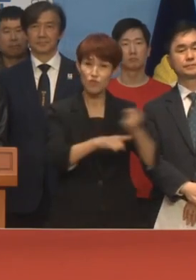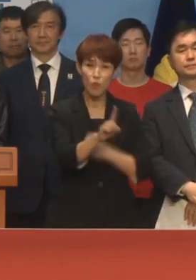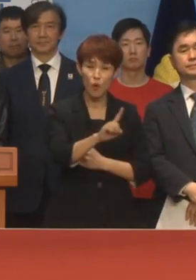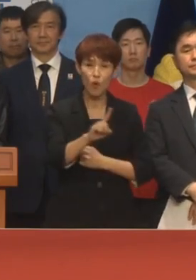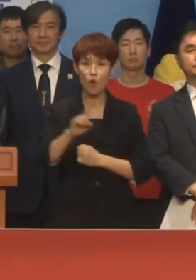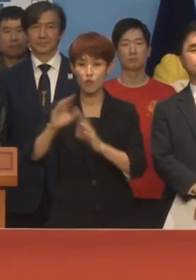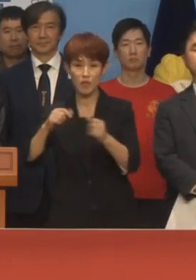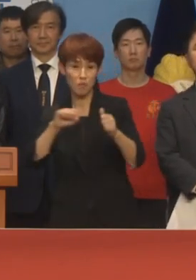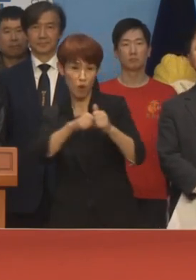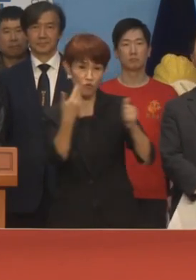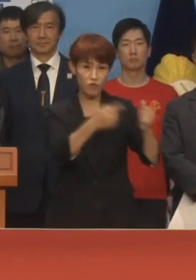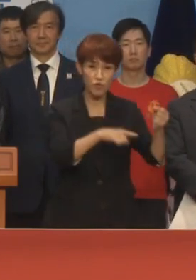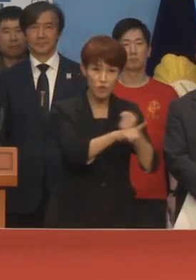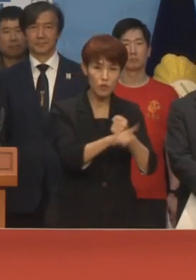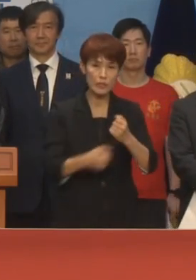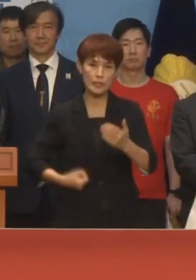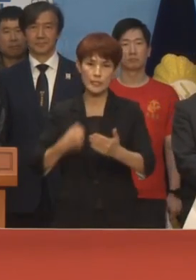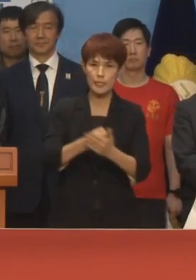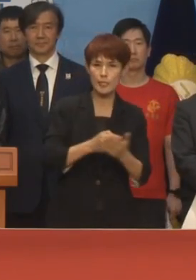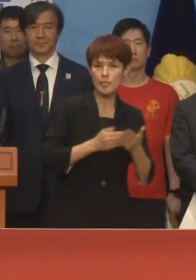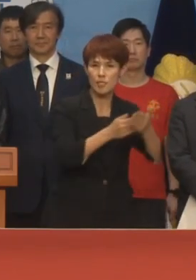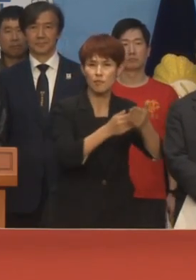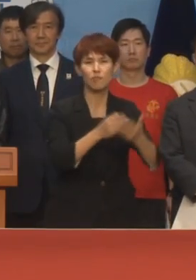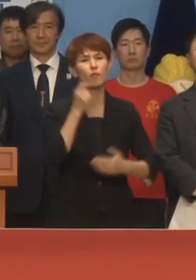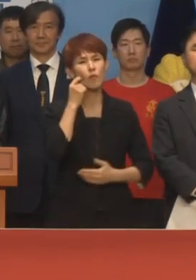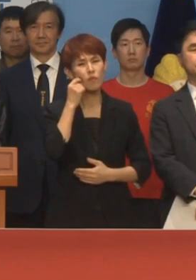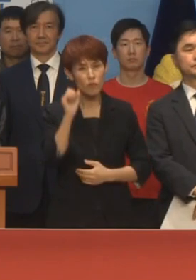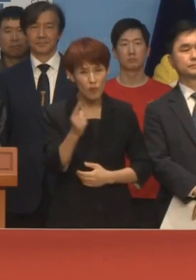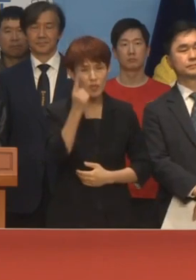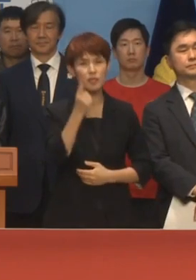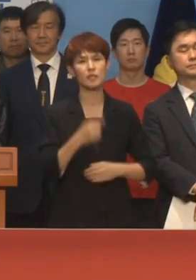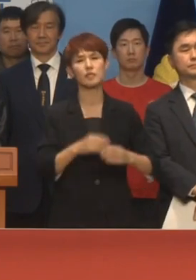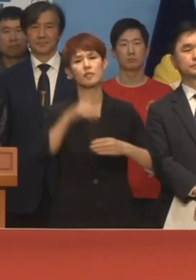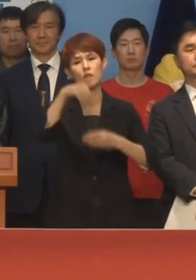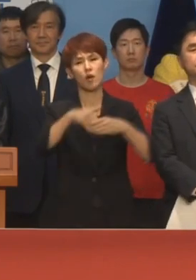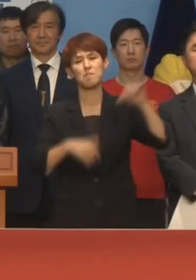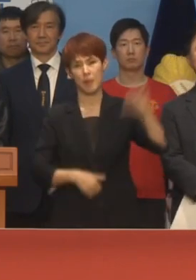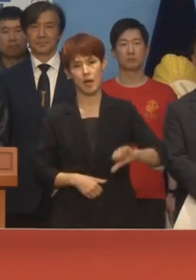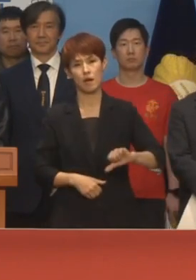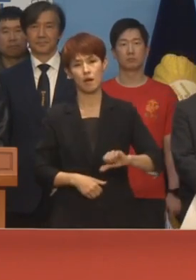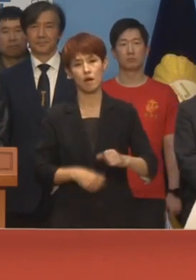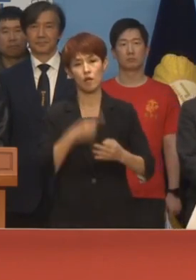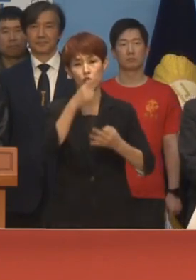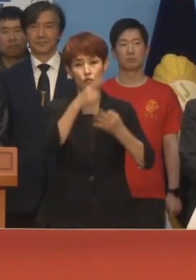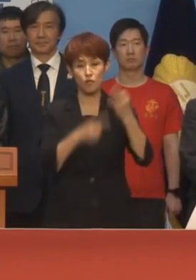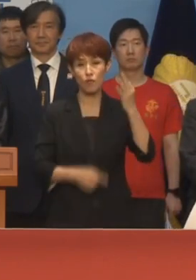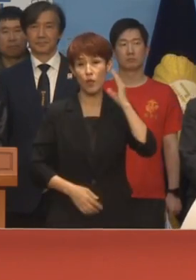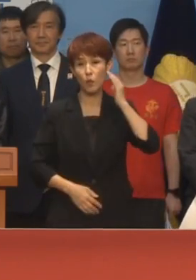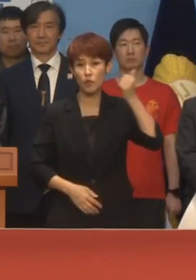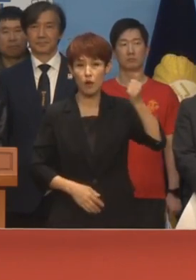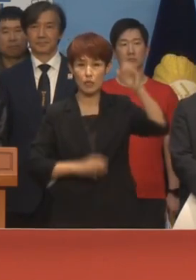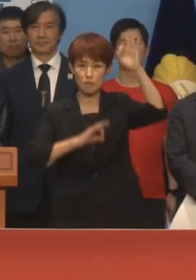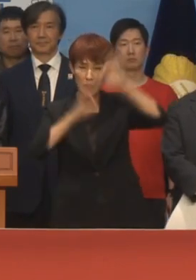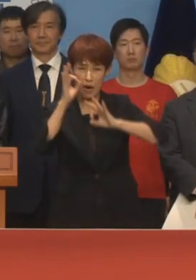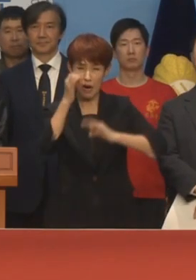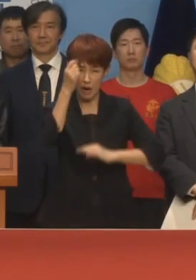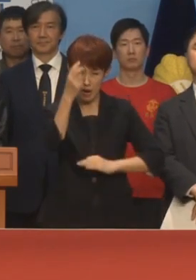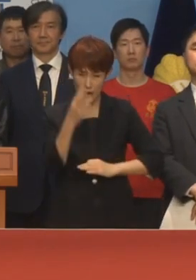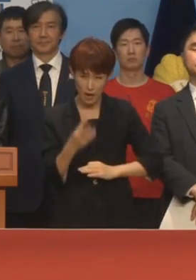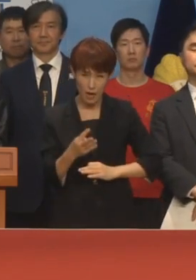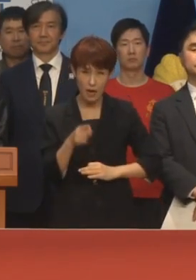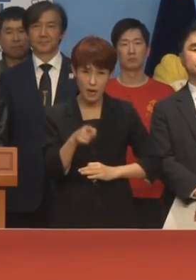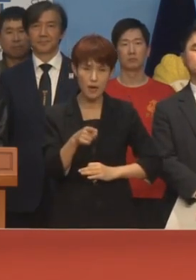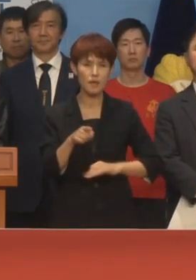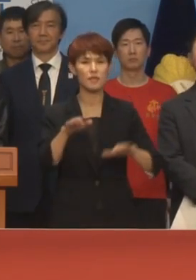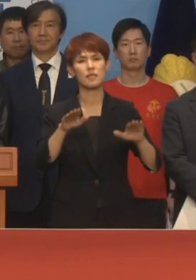사안에 있어가지고 용기 있게 목소리 내지 못한 이유겠지만은 지금까지 윤석열 대통령이 행한 과오들에 대해 가지고